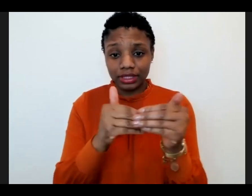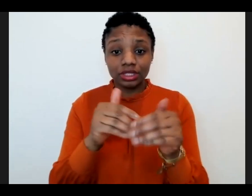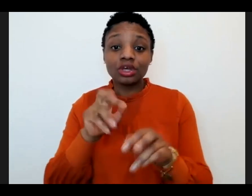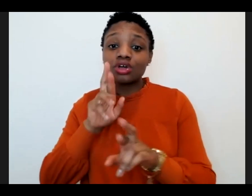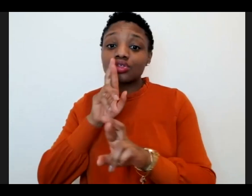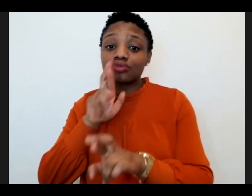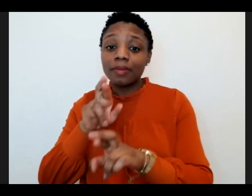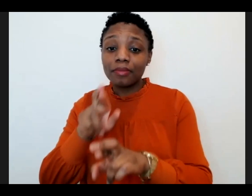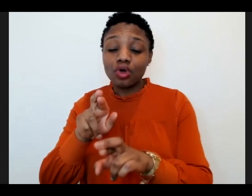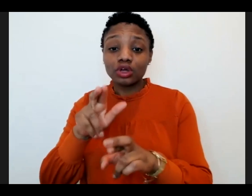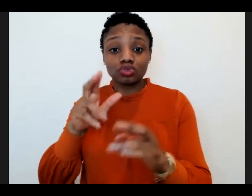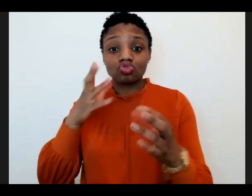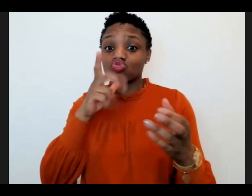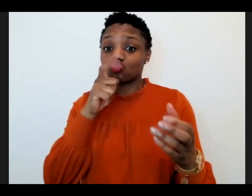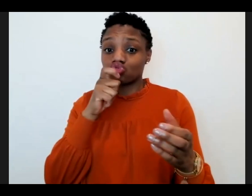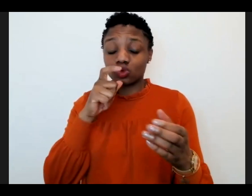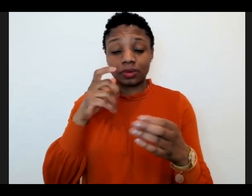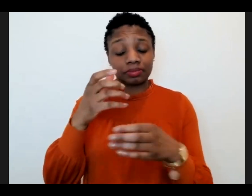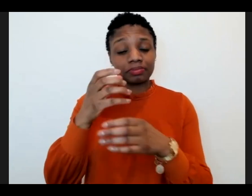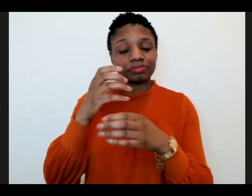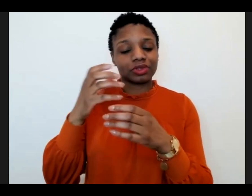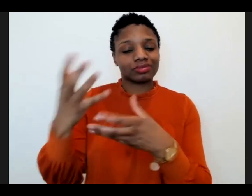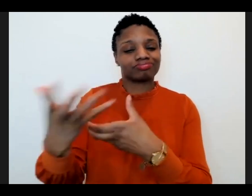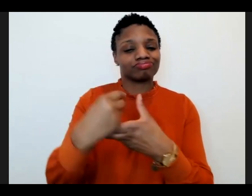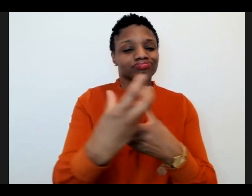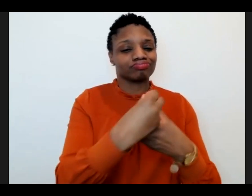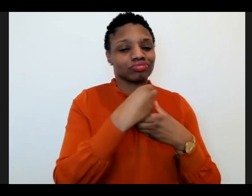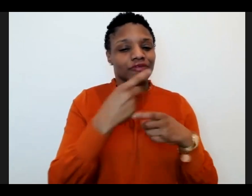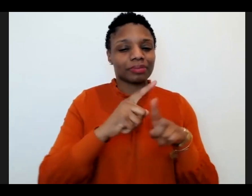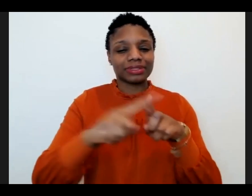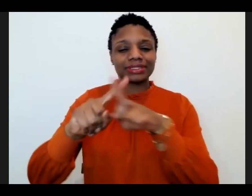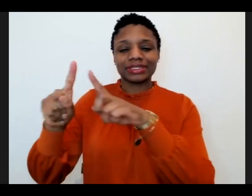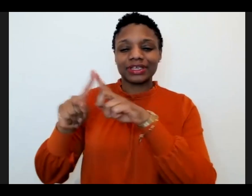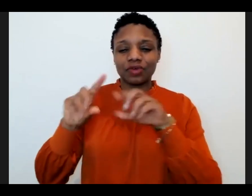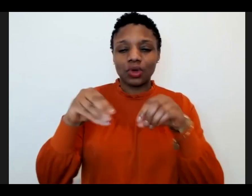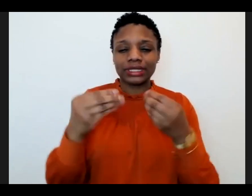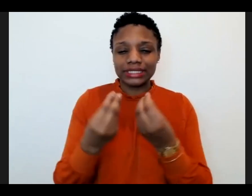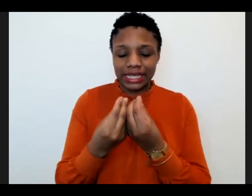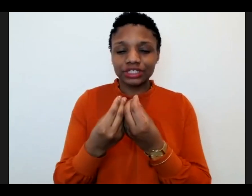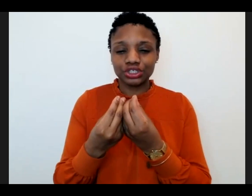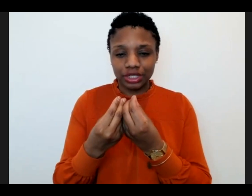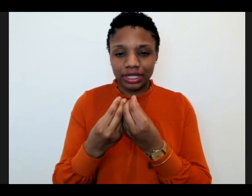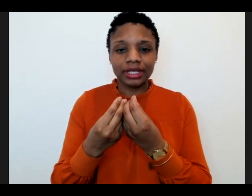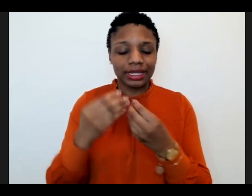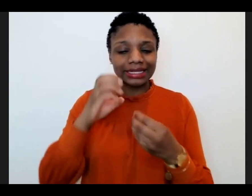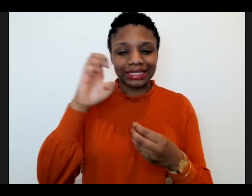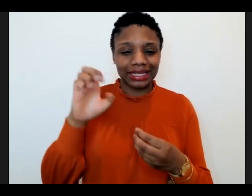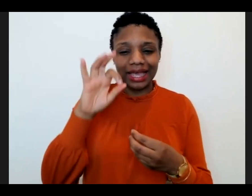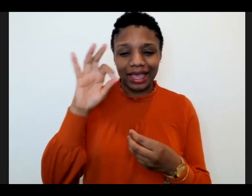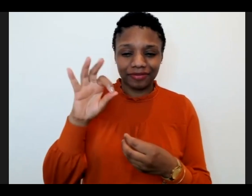familiarizado con esto pero el informe de la oficina del abogado